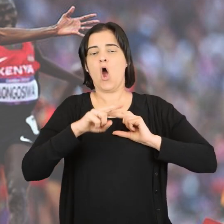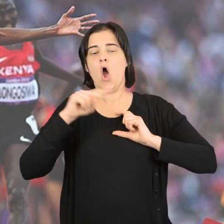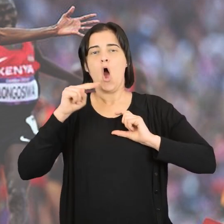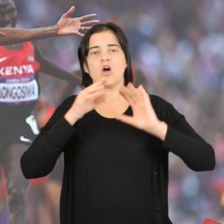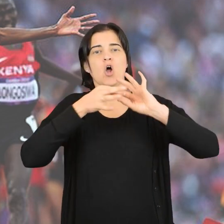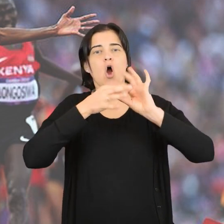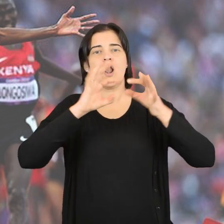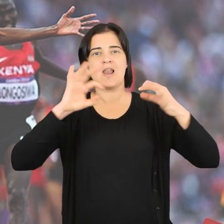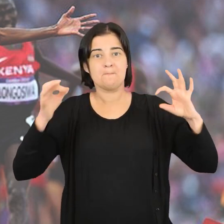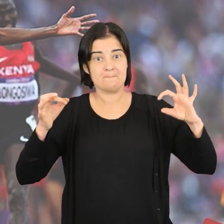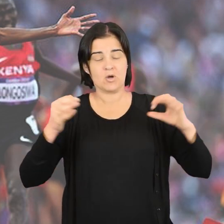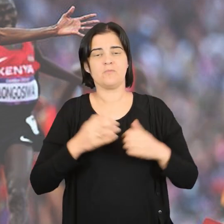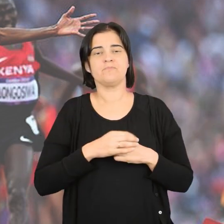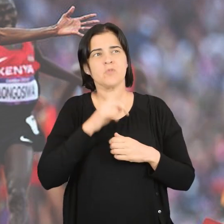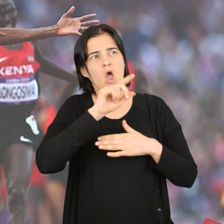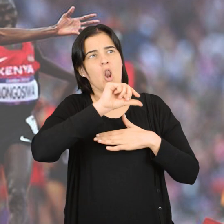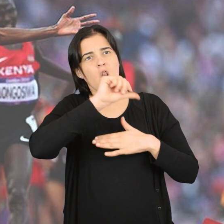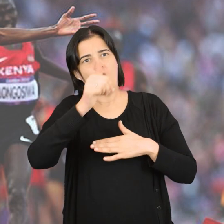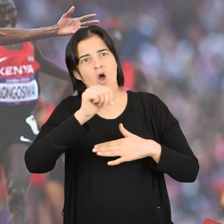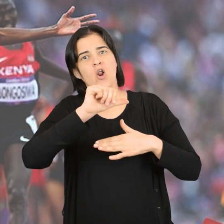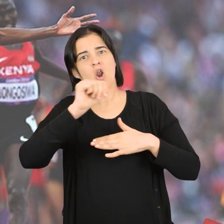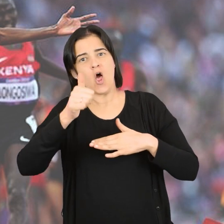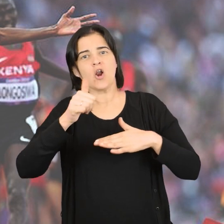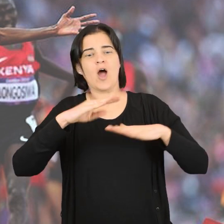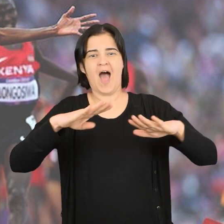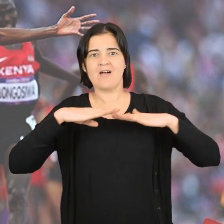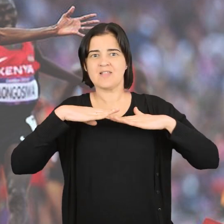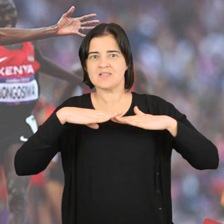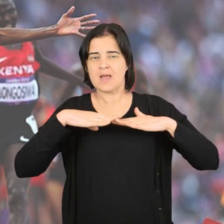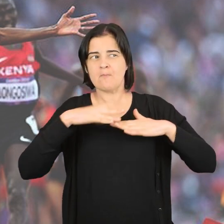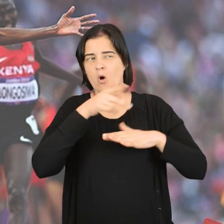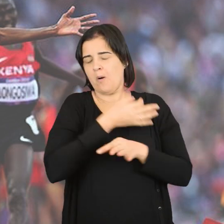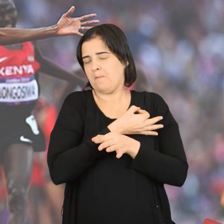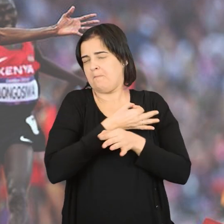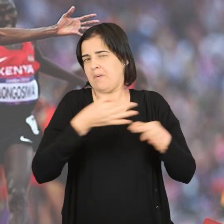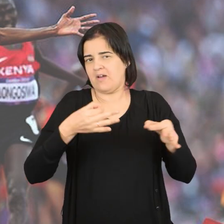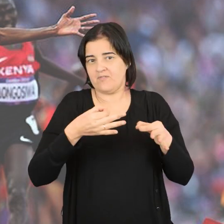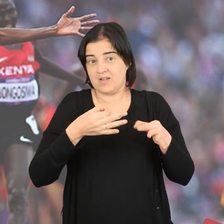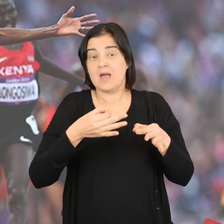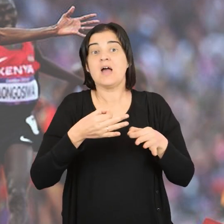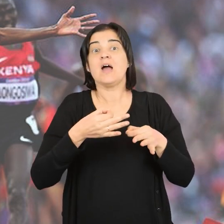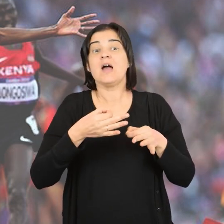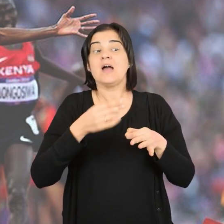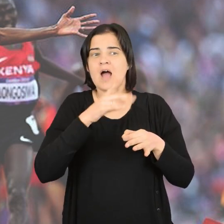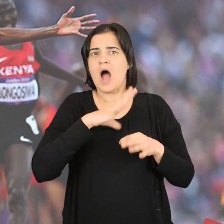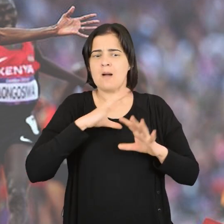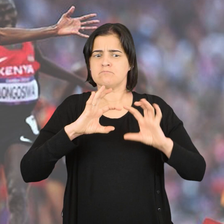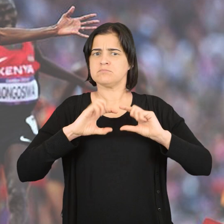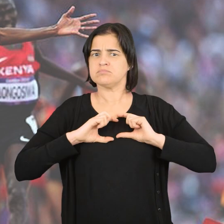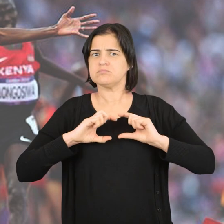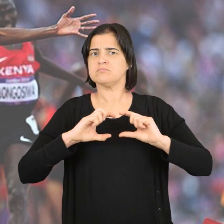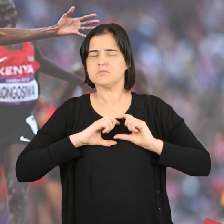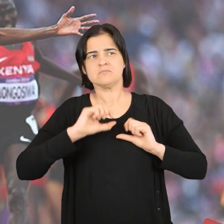obteniendo así medalla de oro olímpico sus logros en el atletismo fueron